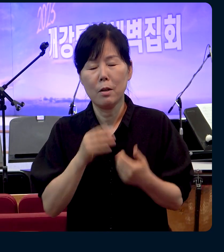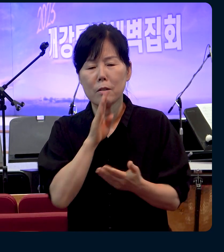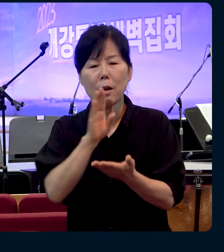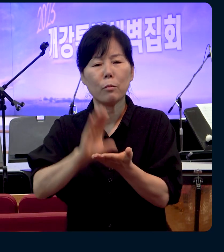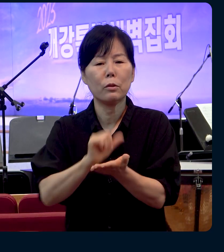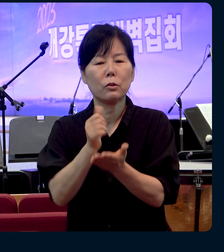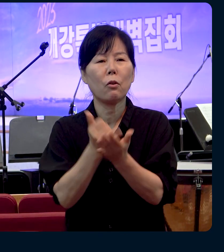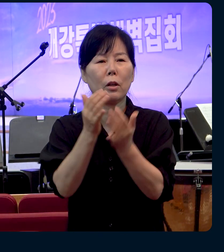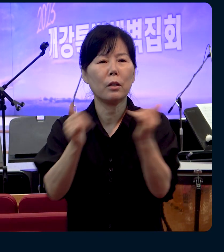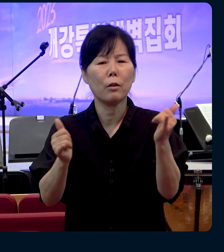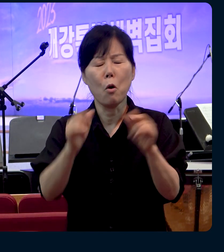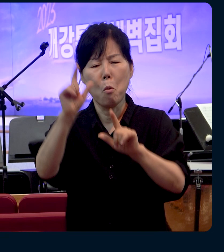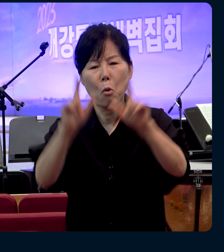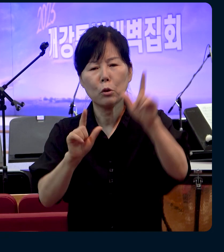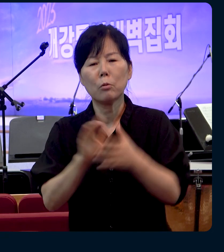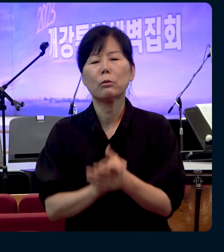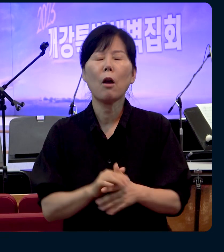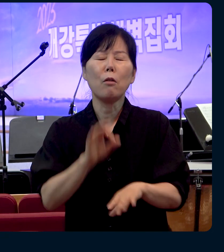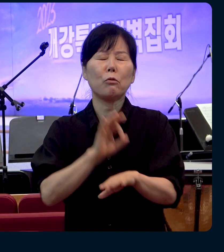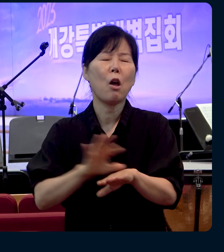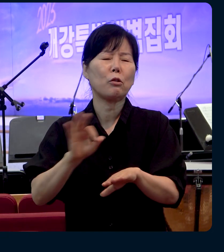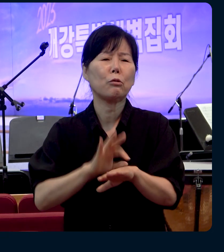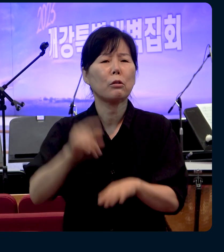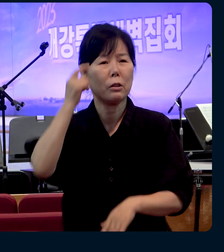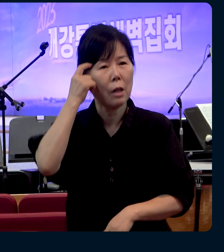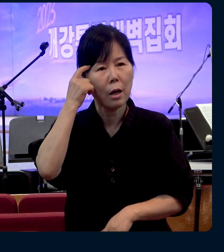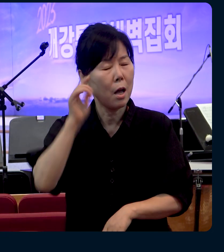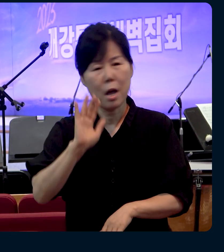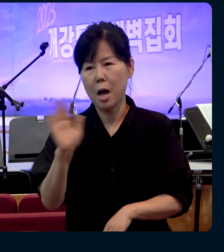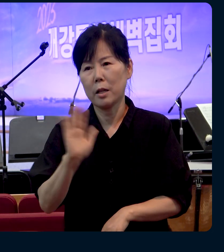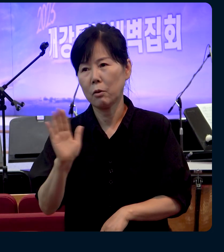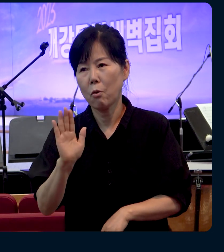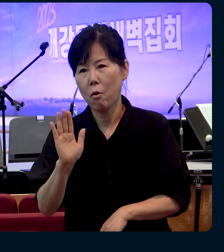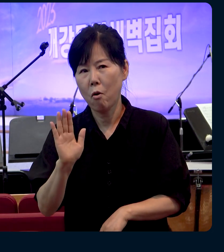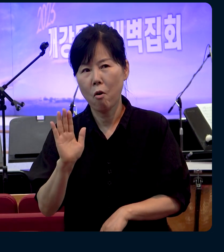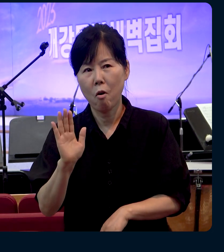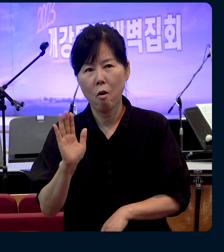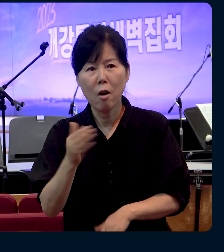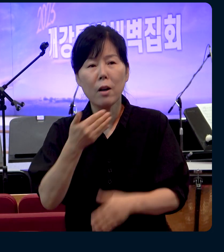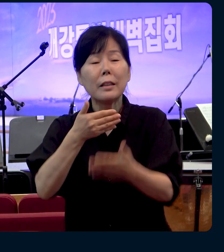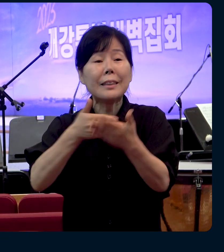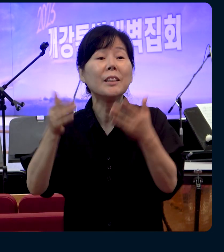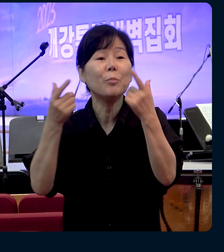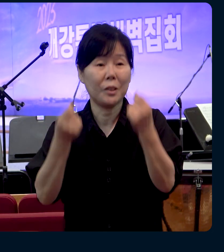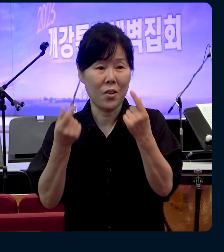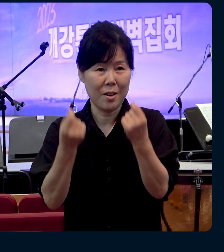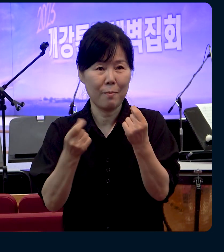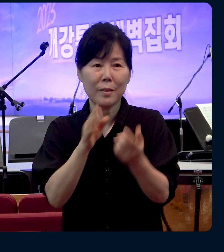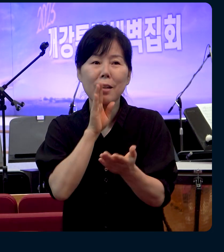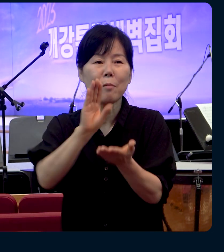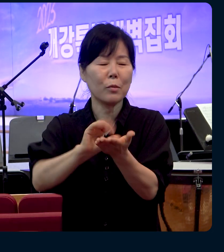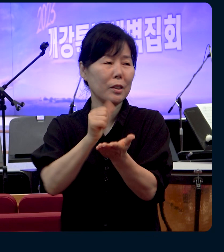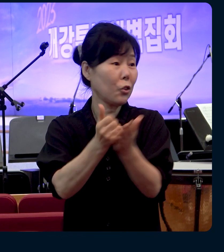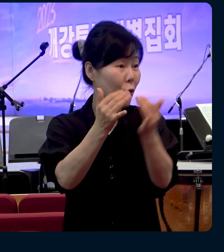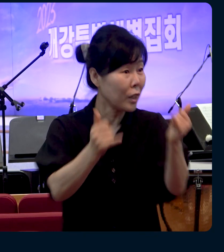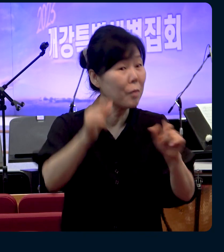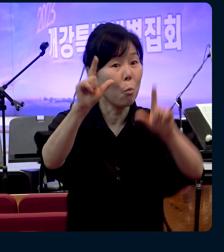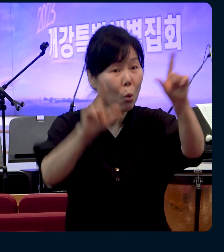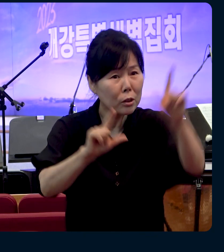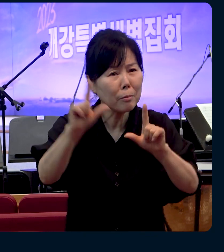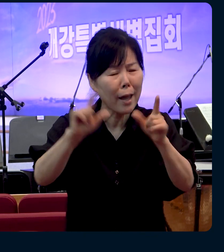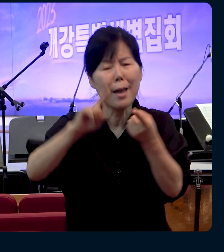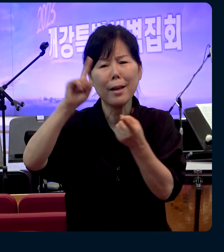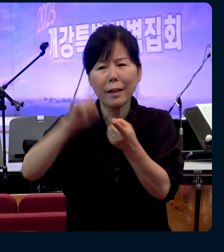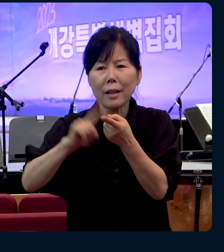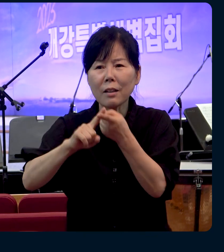거야 라고 하는 건 그냥 막 흩어진 생각이 아니라 어떤 그림을 가지고 있어야 돼요. 우리 속에 참된